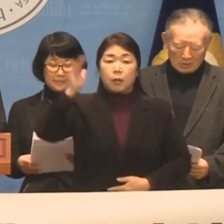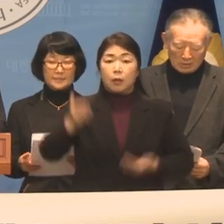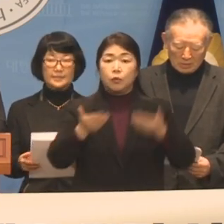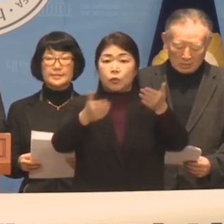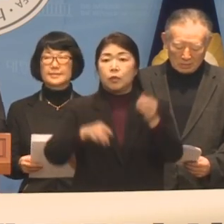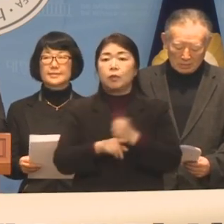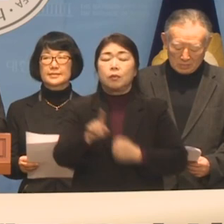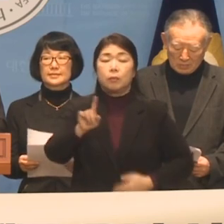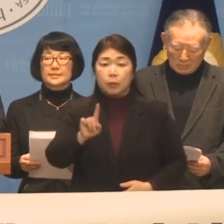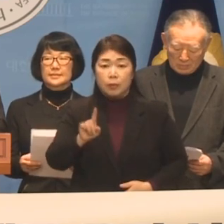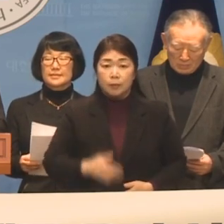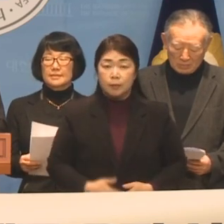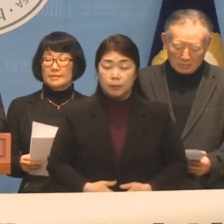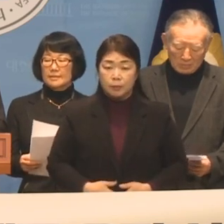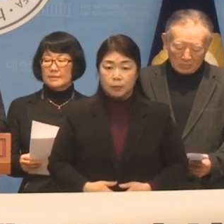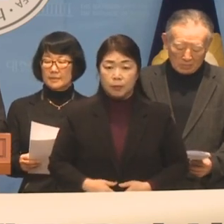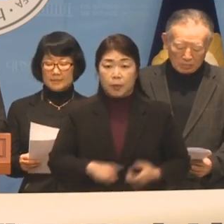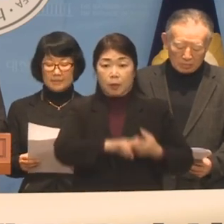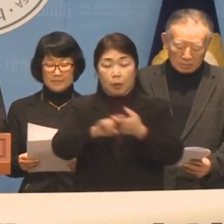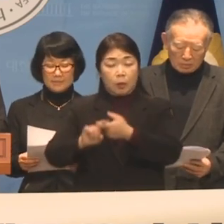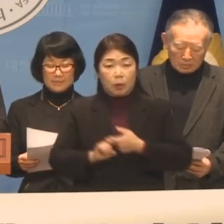이유는